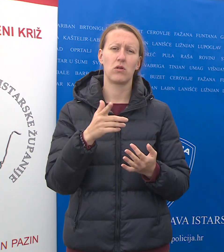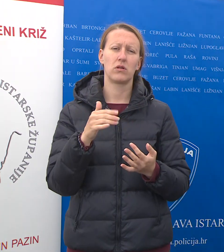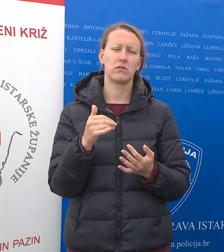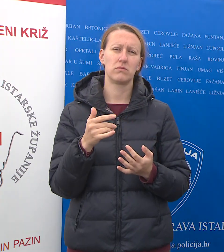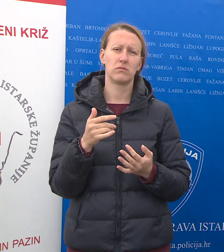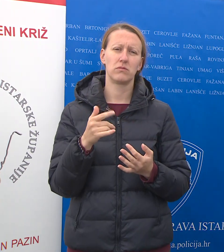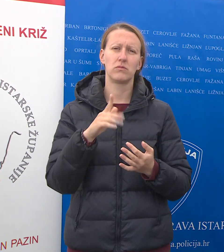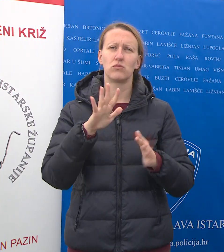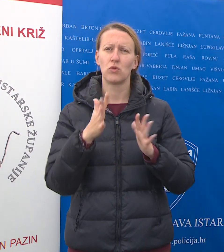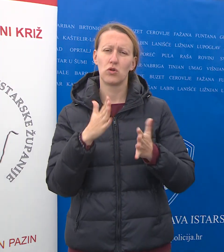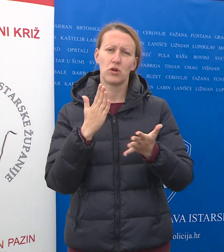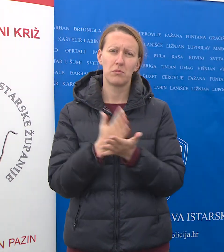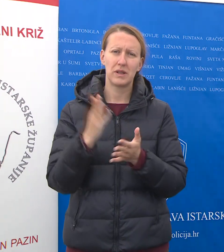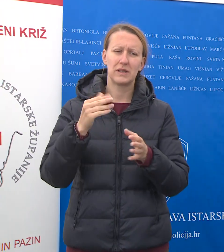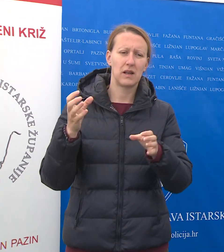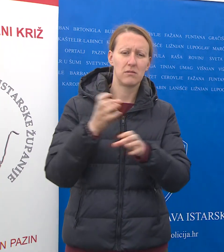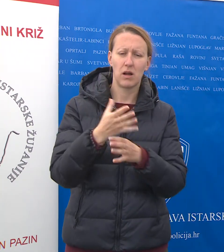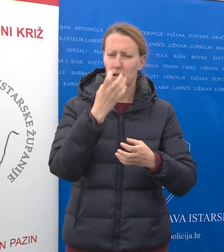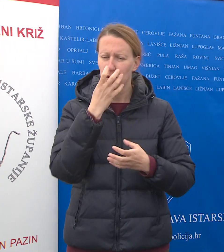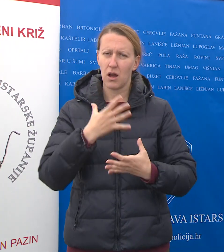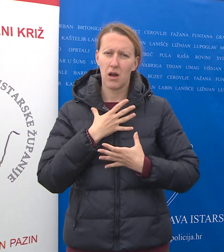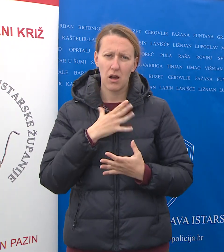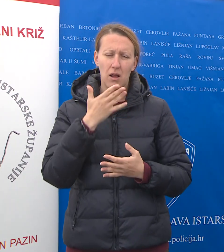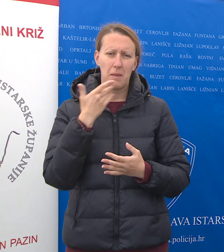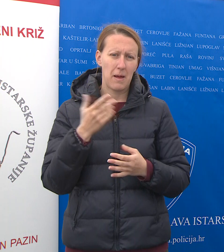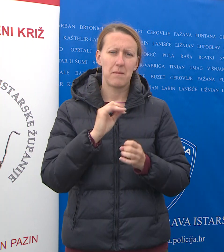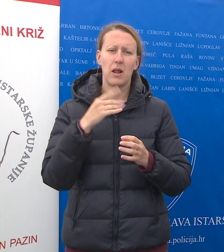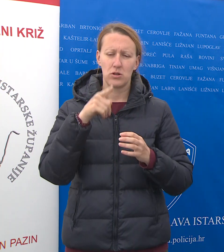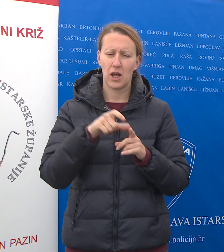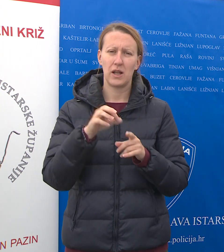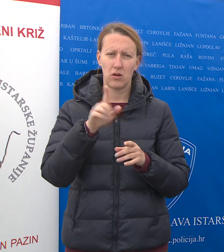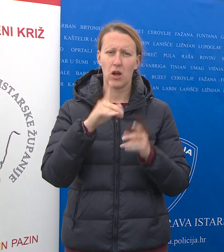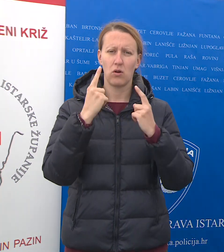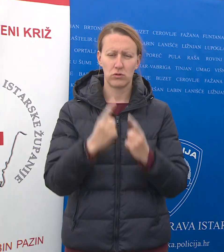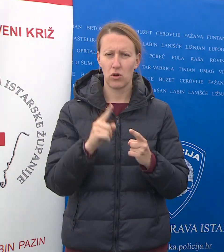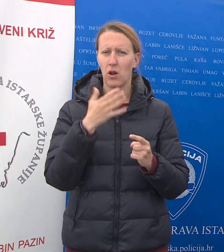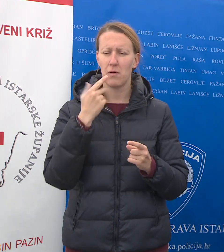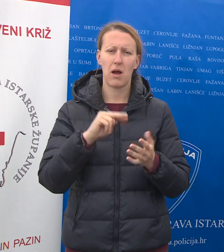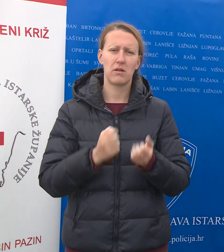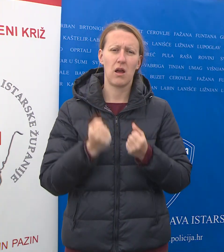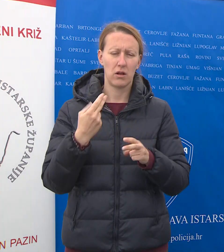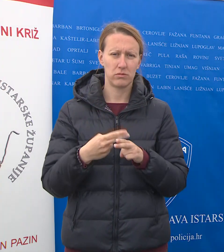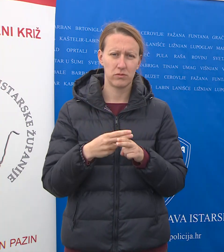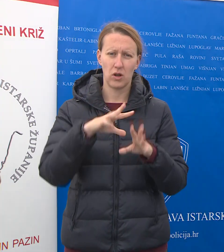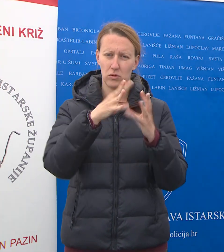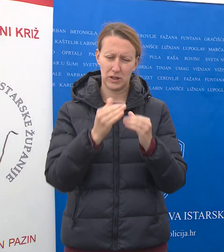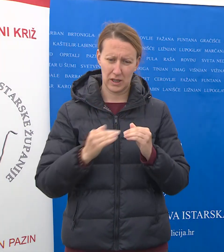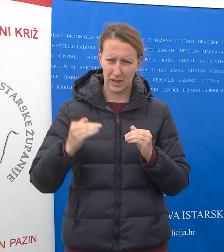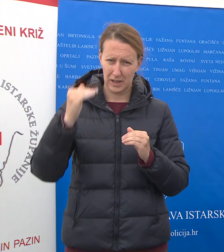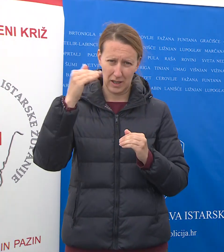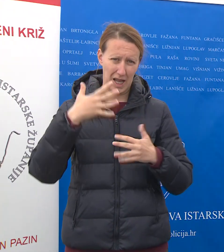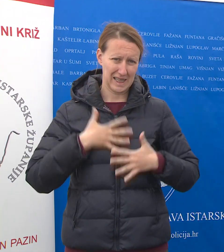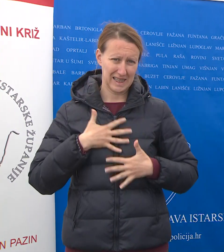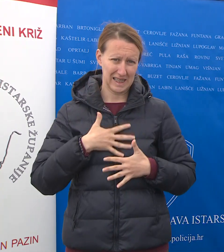su potencijalno za stavljanje na respirator, pa se nadamo da će u tom dijelu tako i ostati. U cijeloj gradaciji